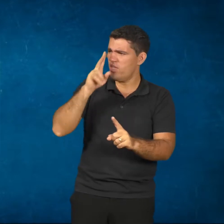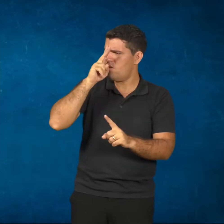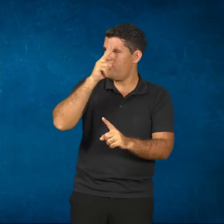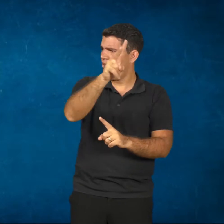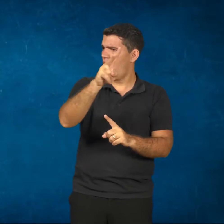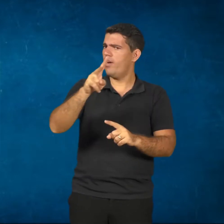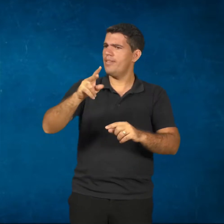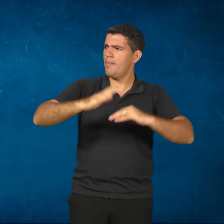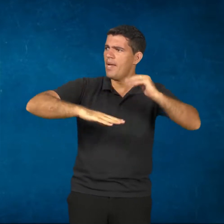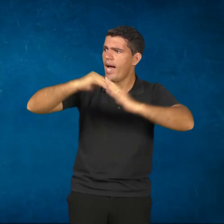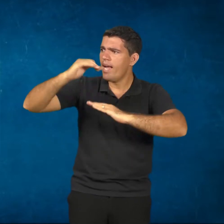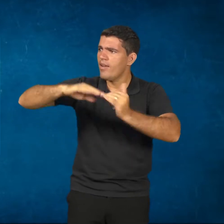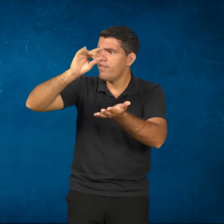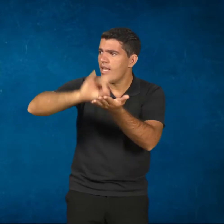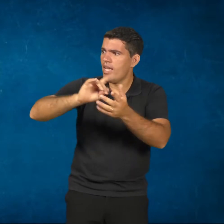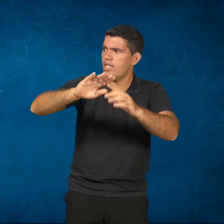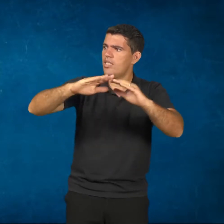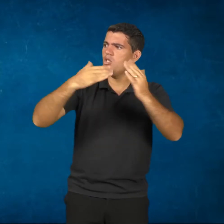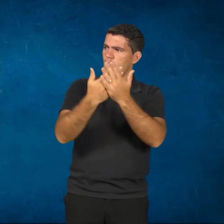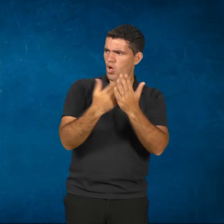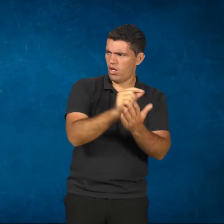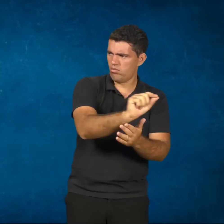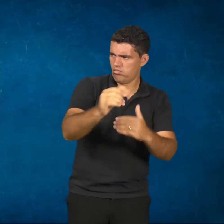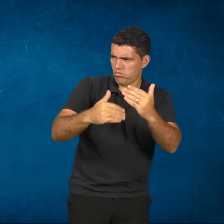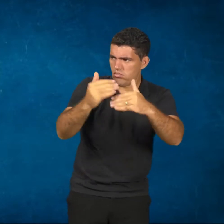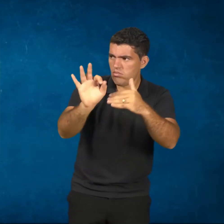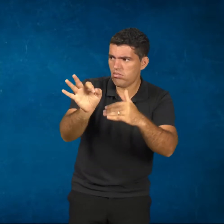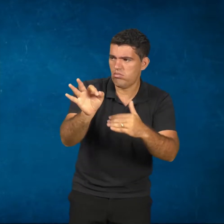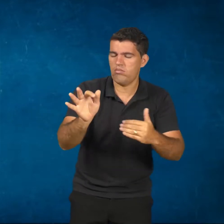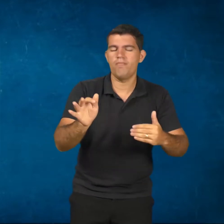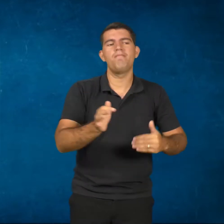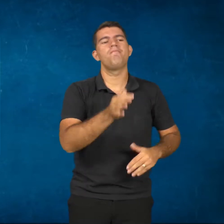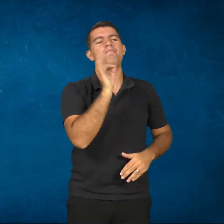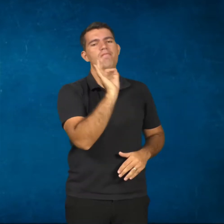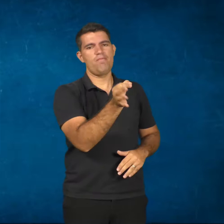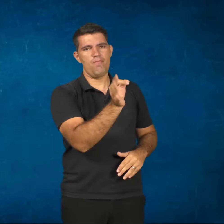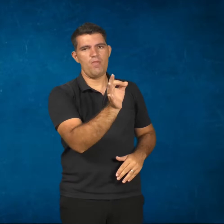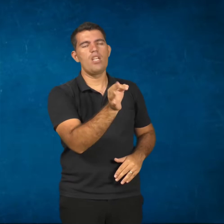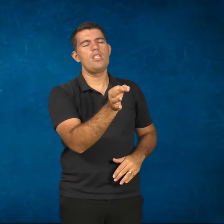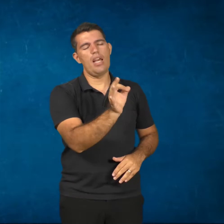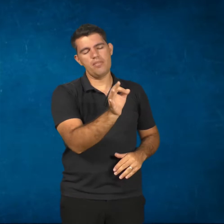que as escolas desenvolvem ainda atualmente, né? Certamente que sim, mas